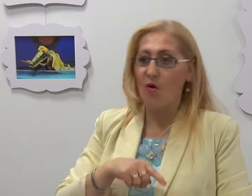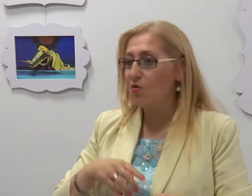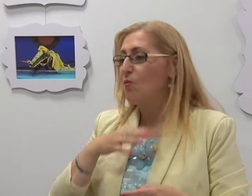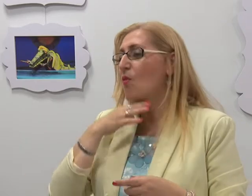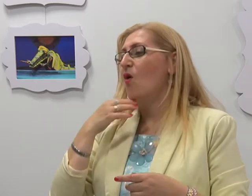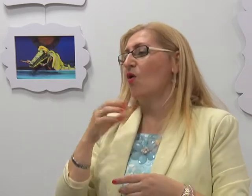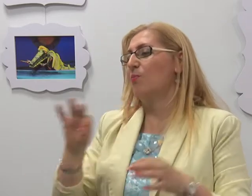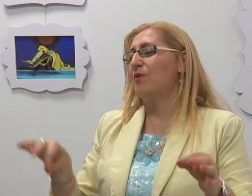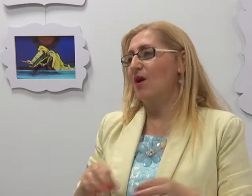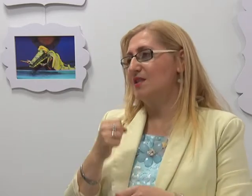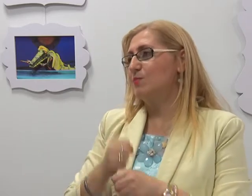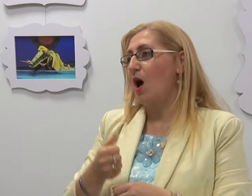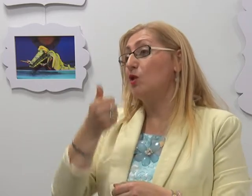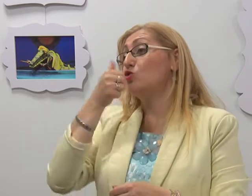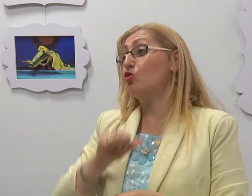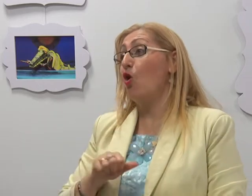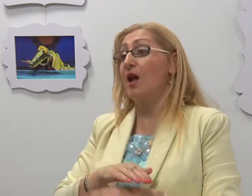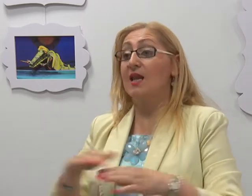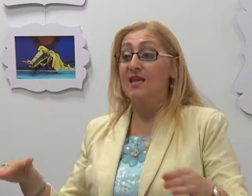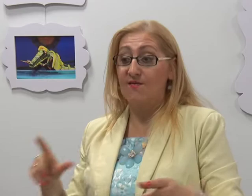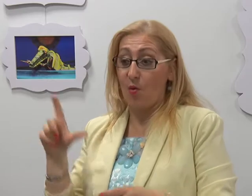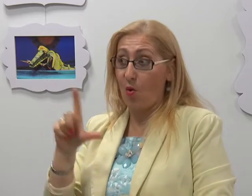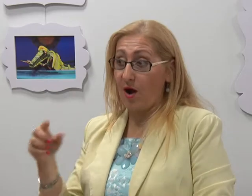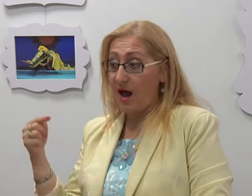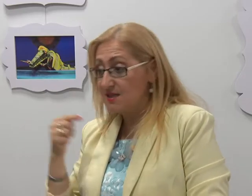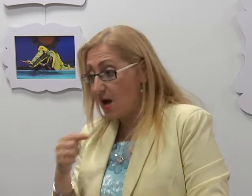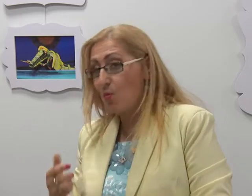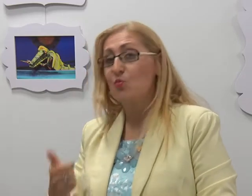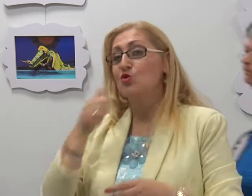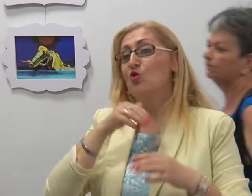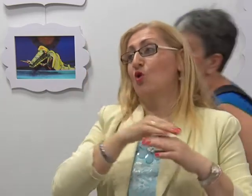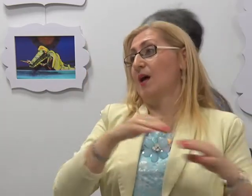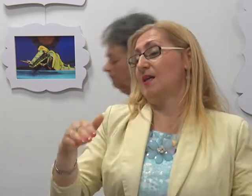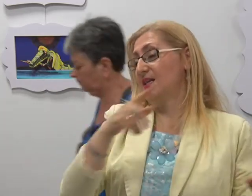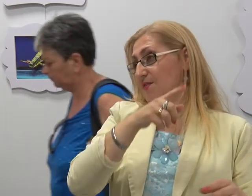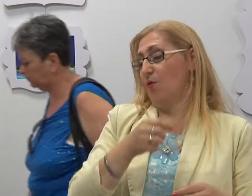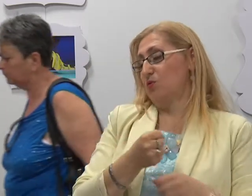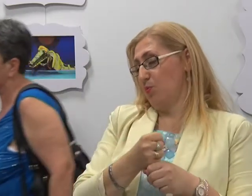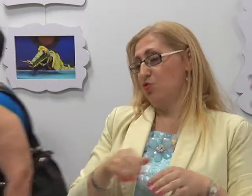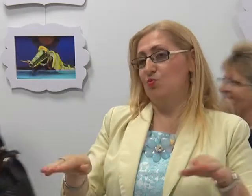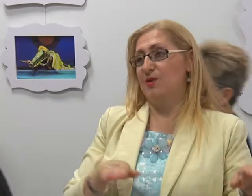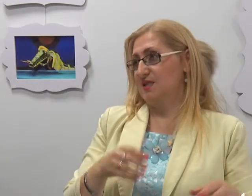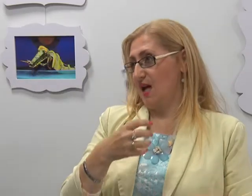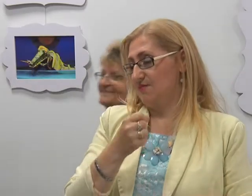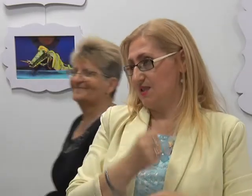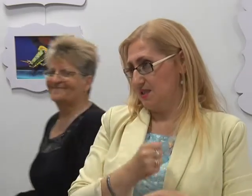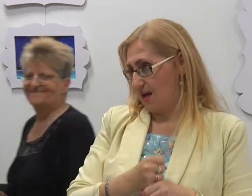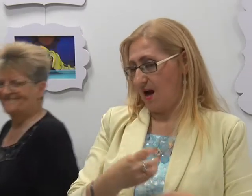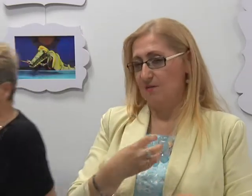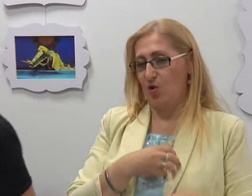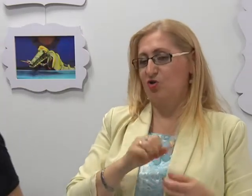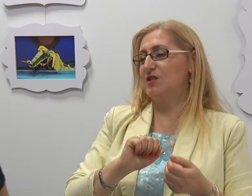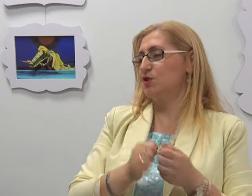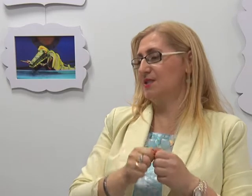gluvih i nagluvih lica u Šumadijskom okrugu. Mnogo projekata smo radili, što na nivou lokalne samouprave, što na nivou zapravo uz